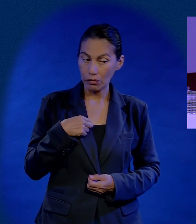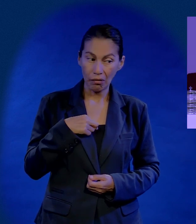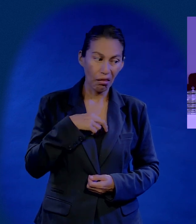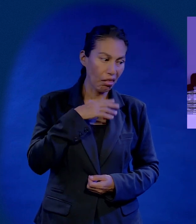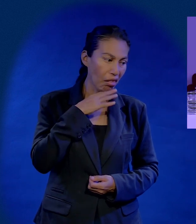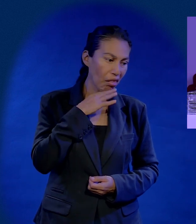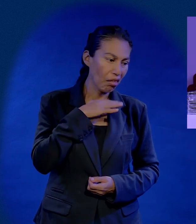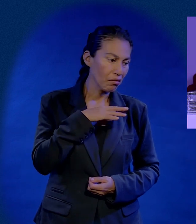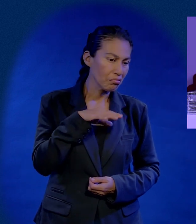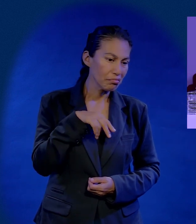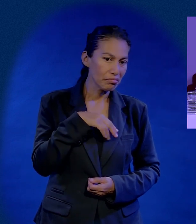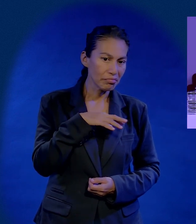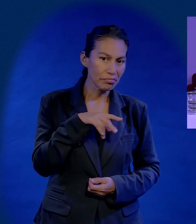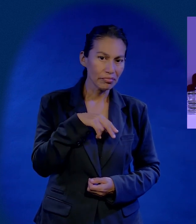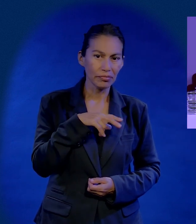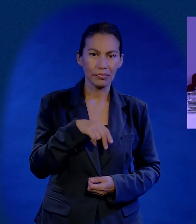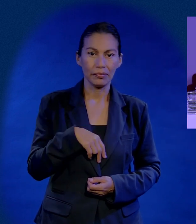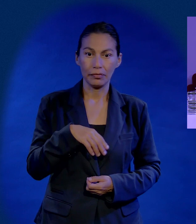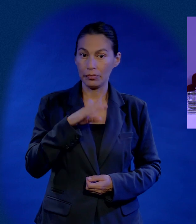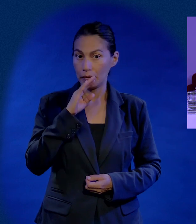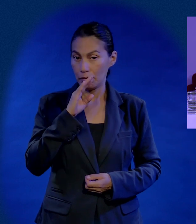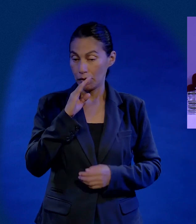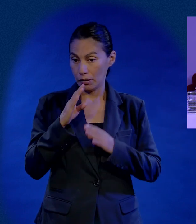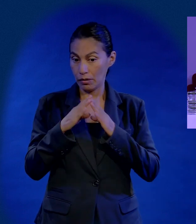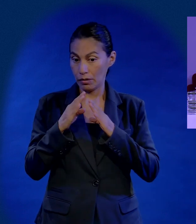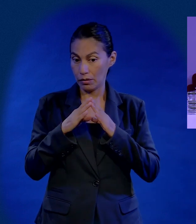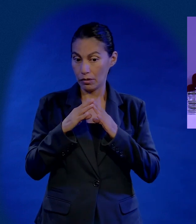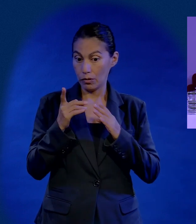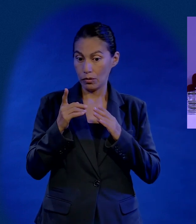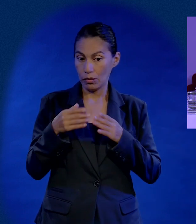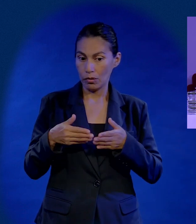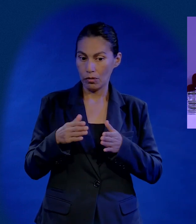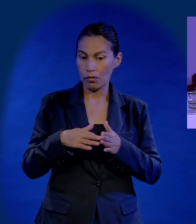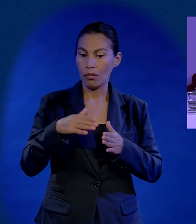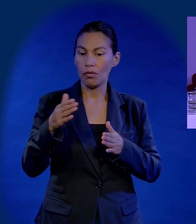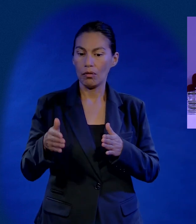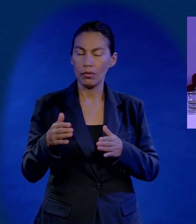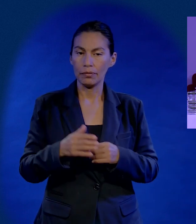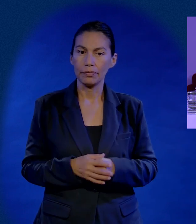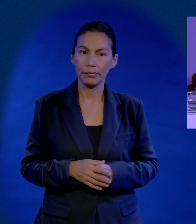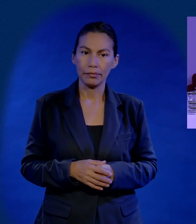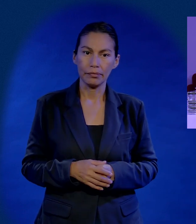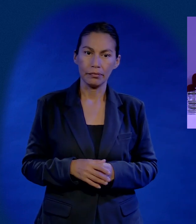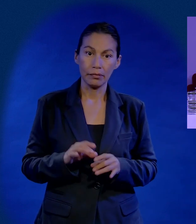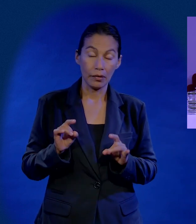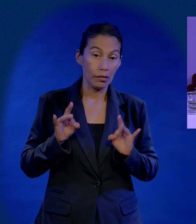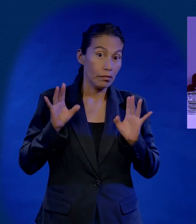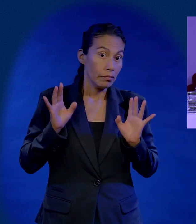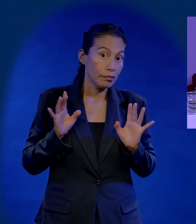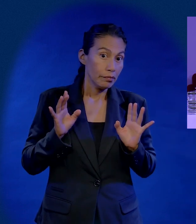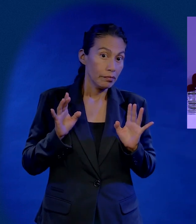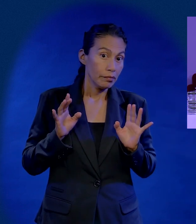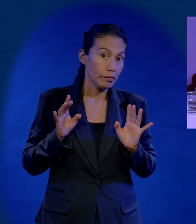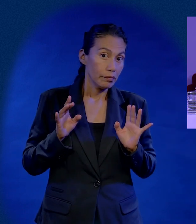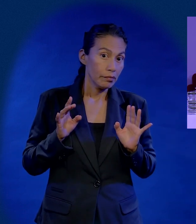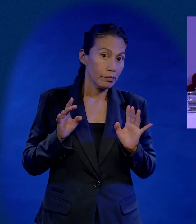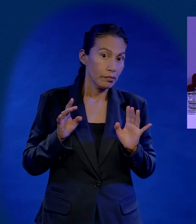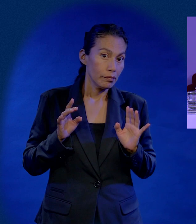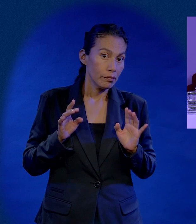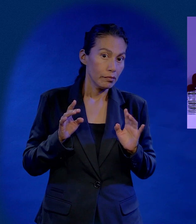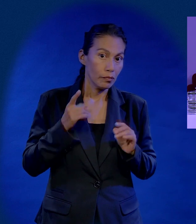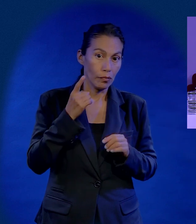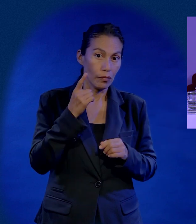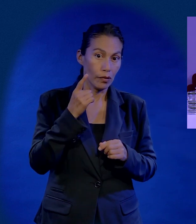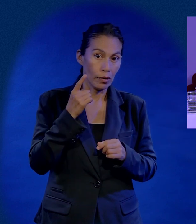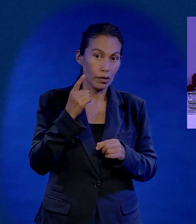Les soy honesto, me hice el despistado y me perdí un poquito allí. Mi mamá se fue a la casa, estaba a la otra cuadra. Pero un día